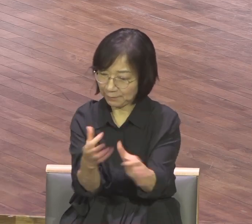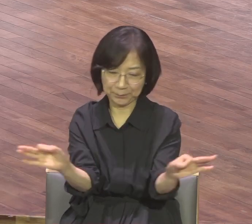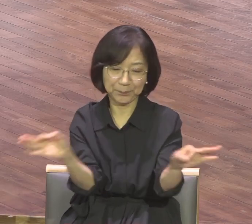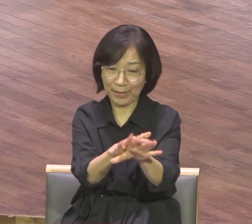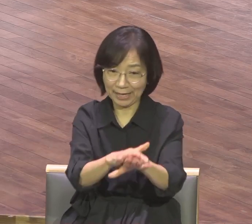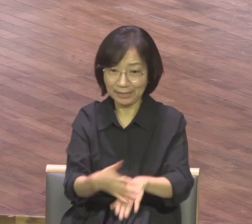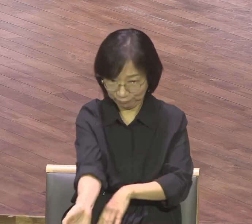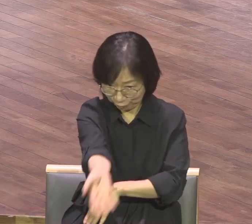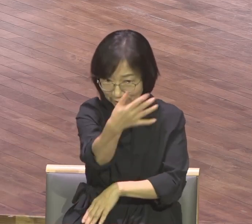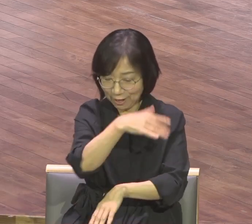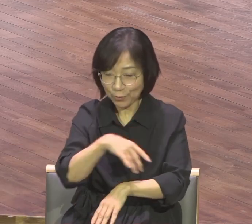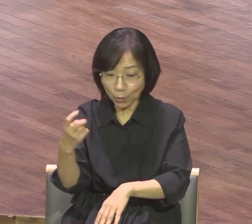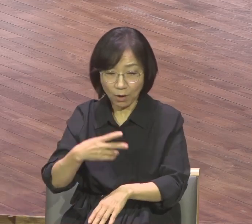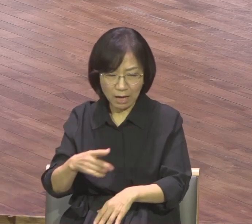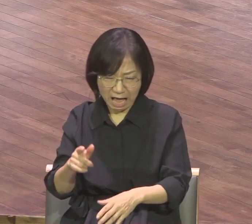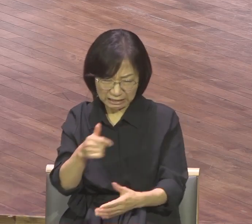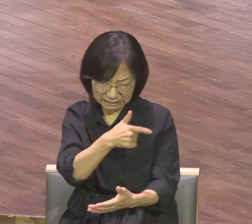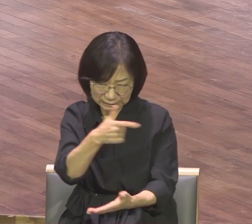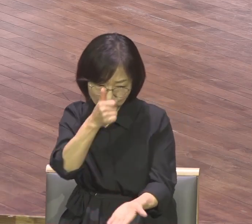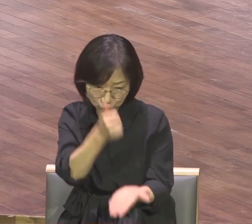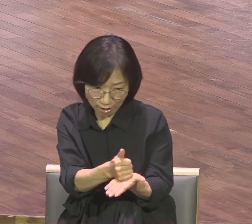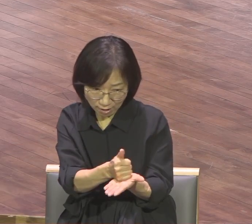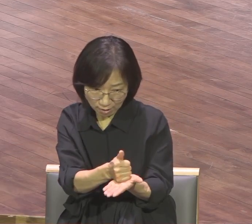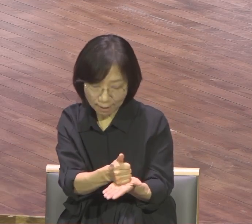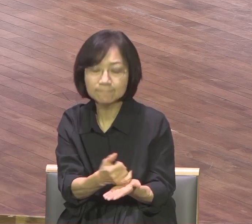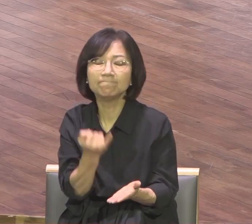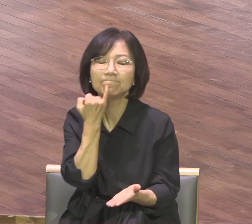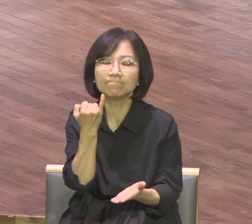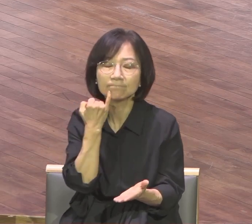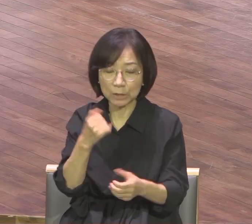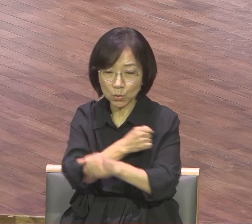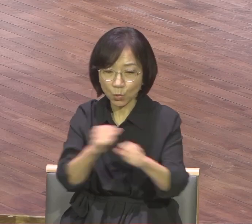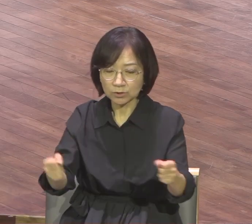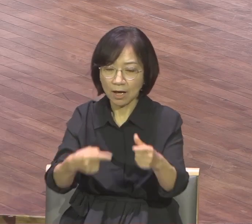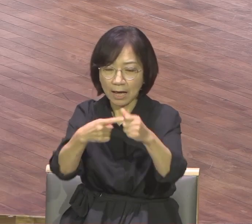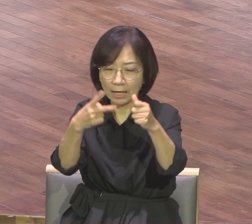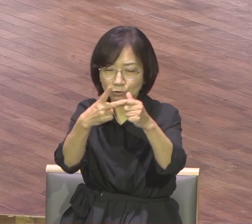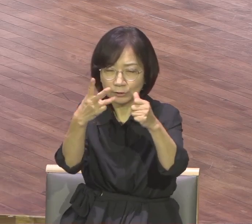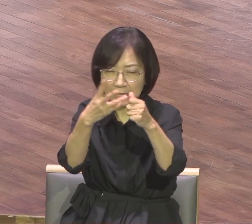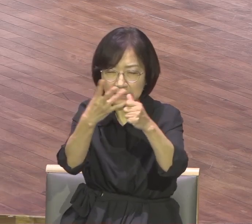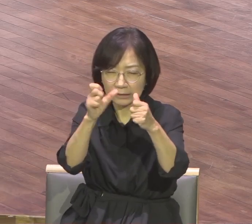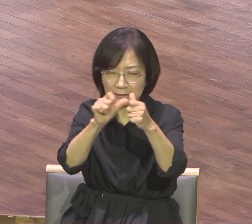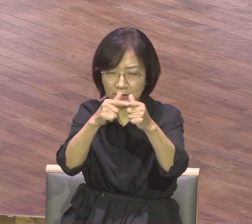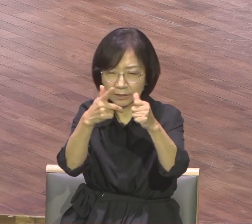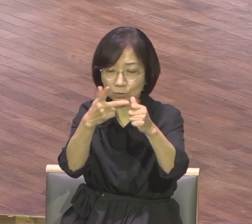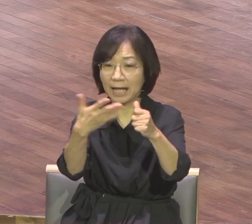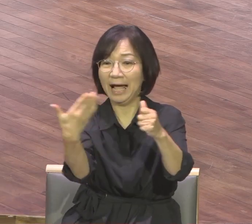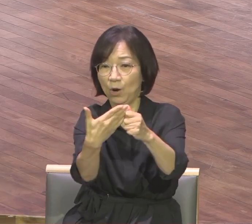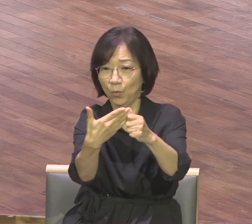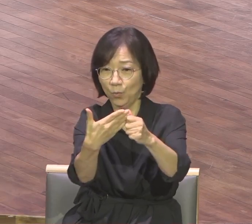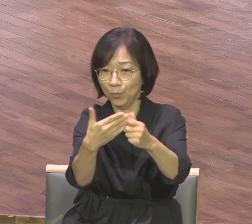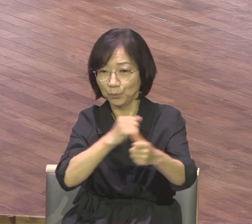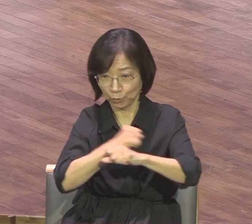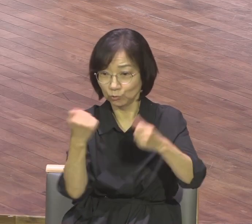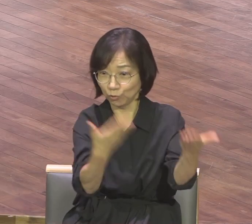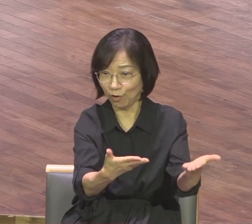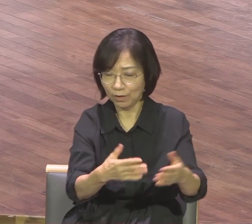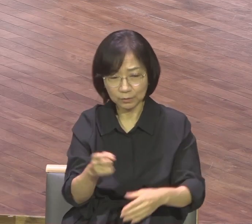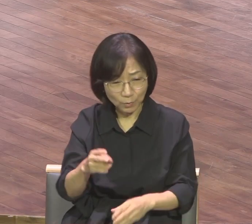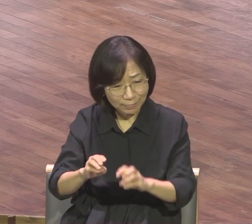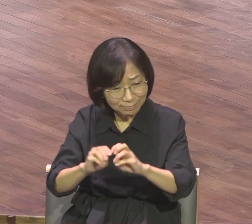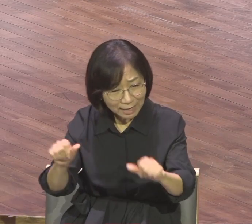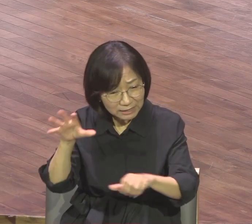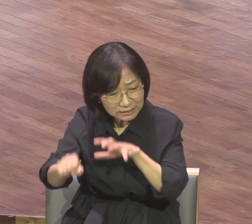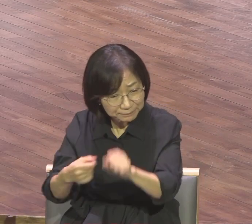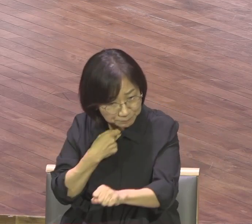사형에 해당되는 죄를 지어도 9번까지는 용서받는다. 다섯 번째, 갖고 싶은 땅을 얼마든지 갈 수